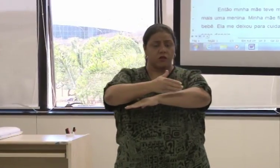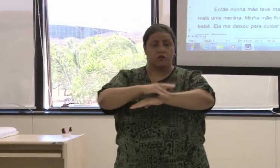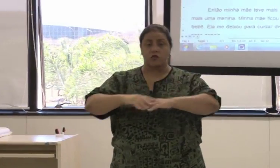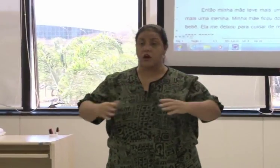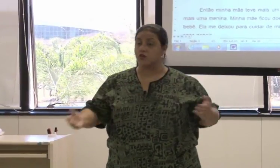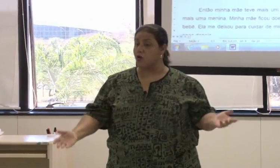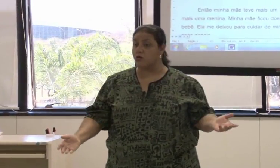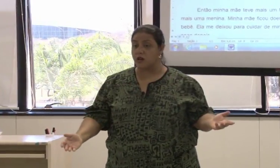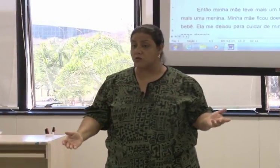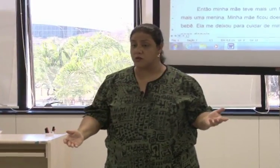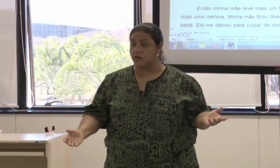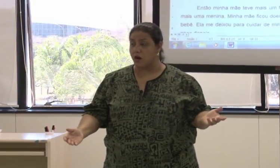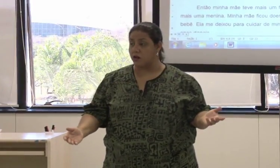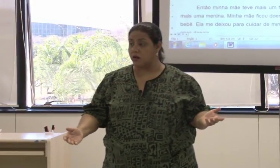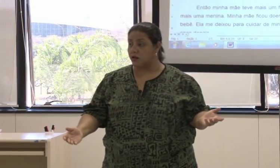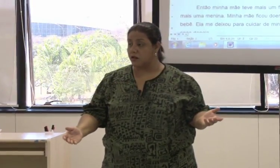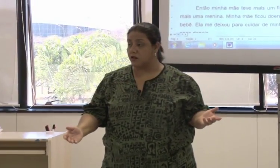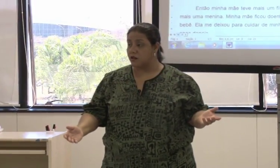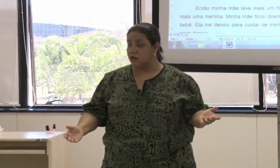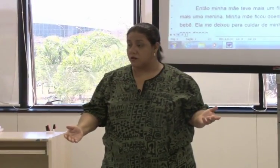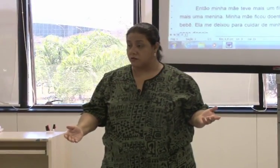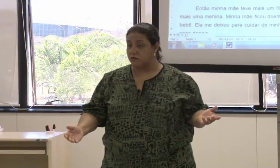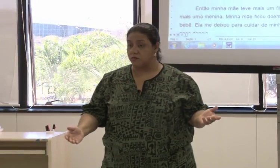Só que eu estou contando uma história.